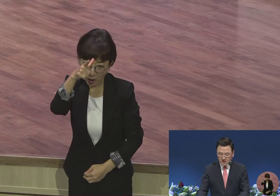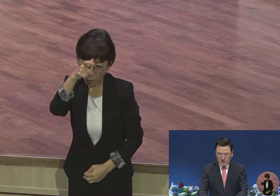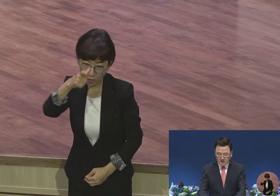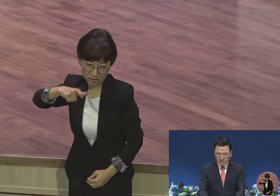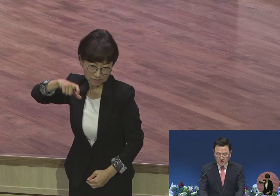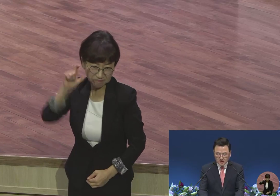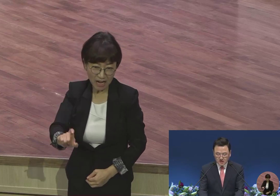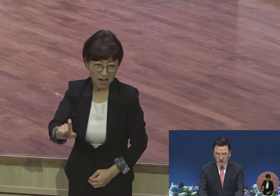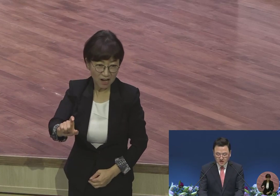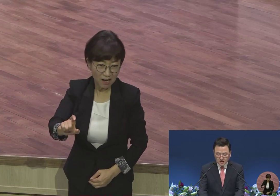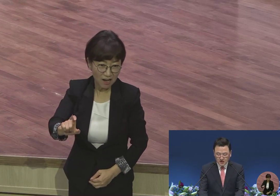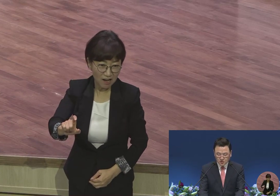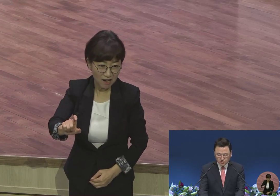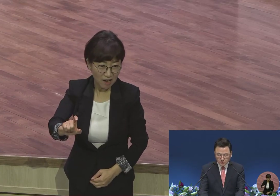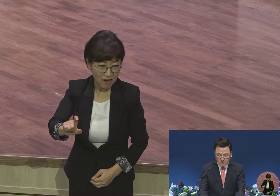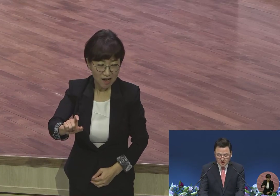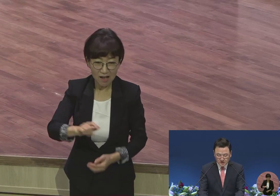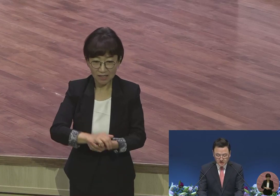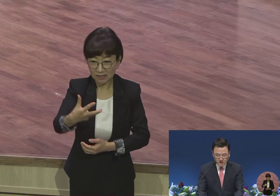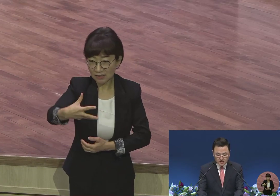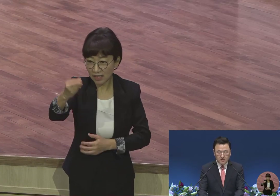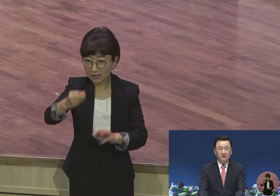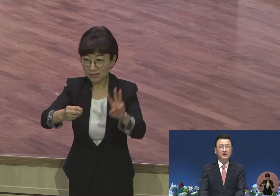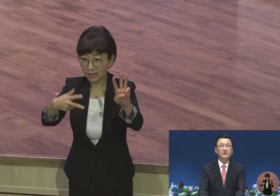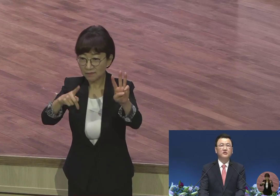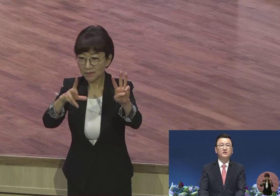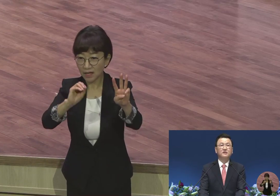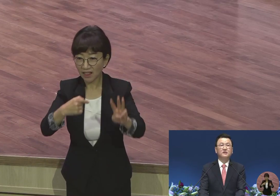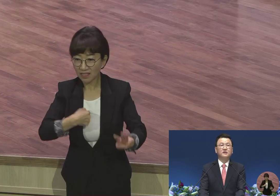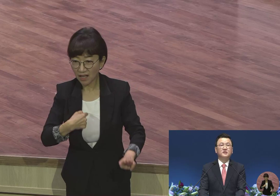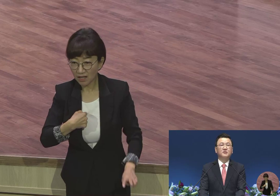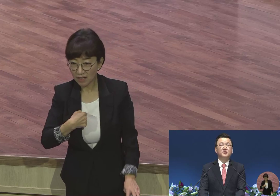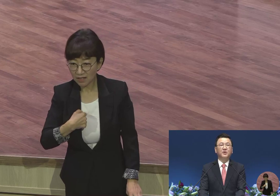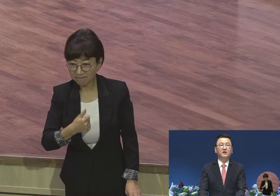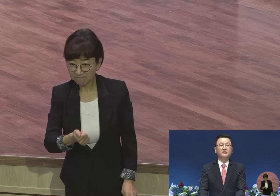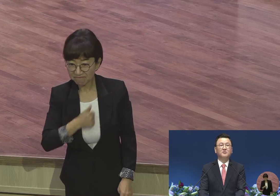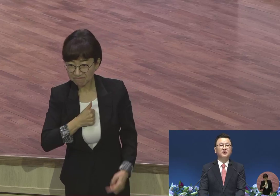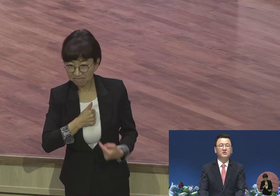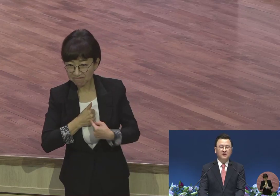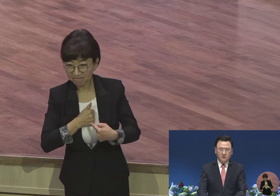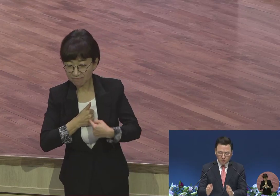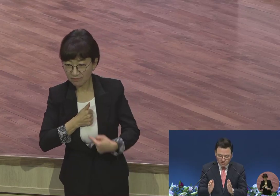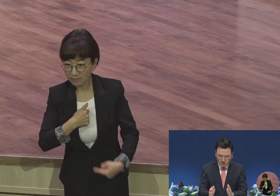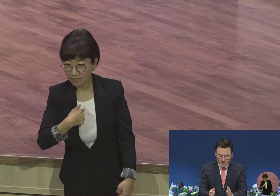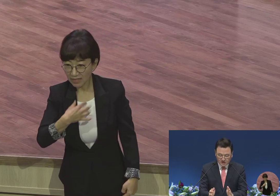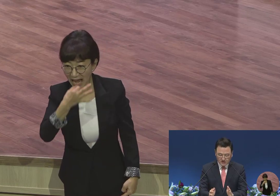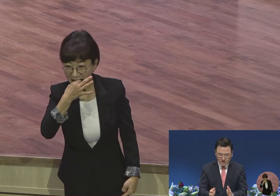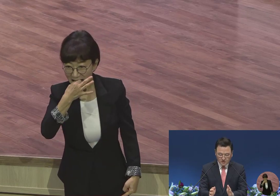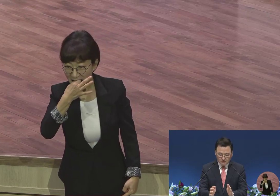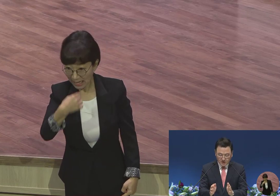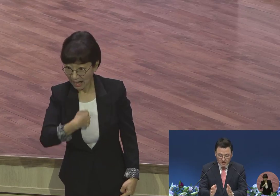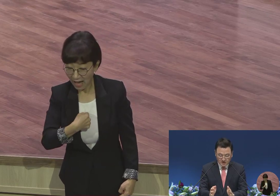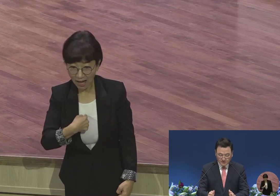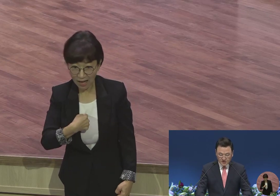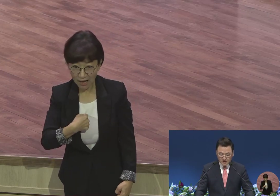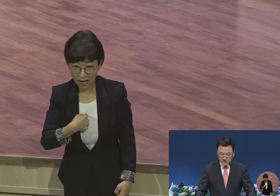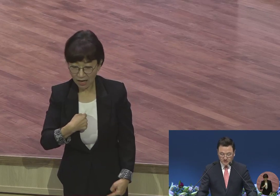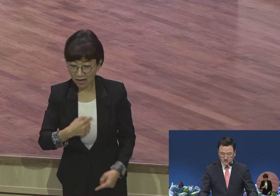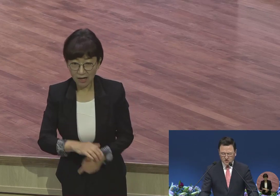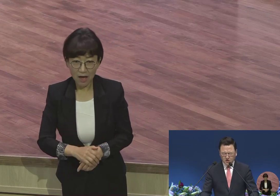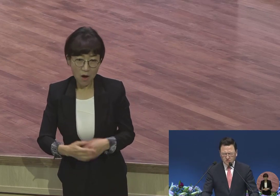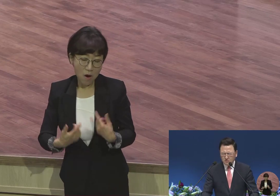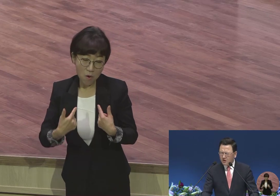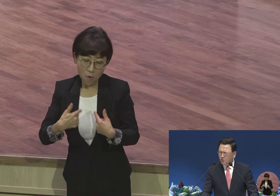이것이 창세기 3장의 나 중심의 인생이에요. 38년 된 병자는 오로지